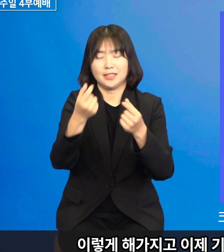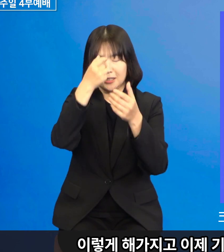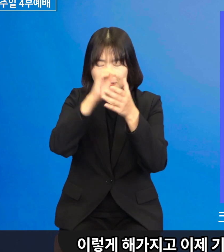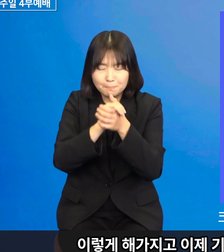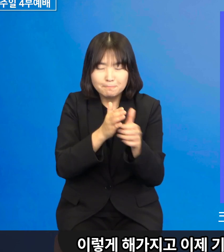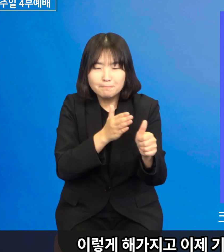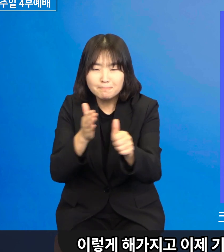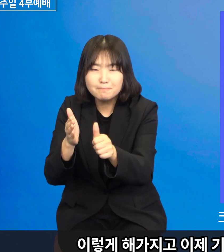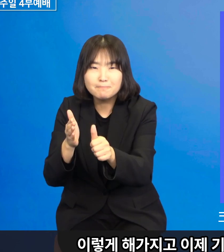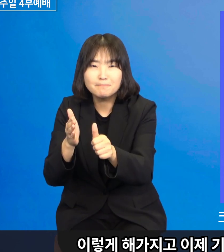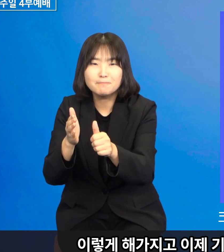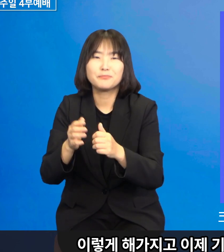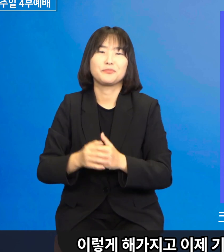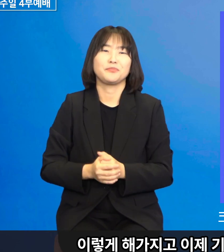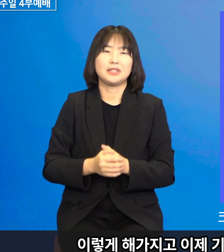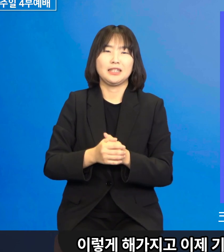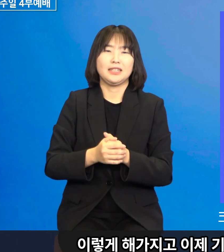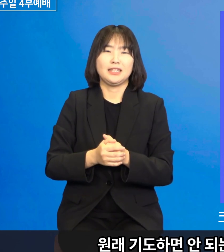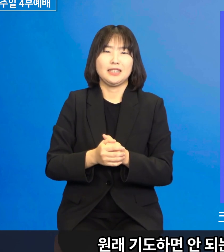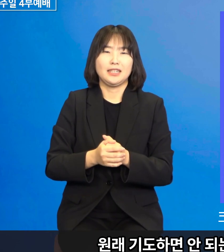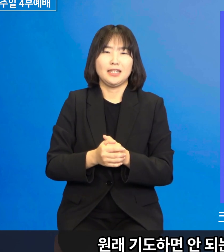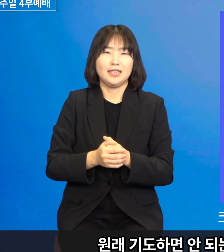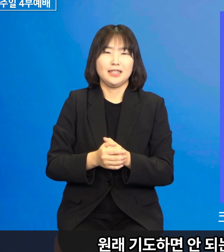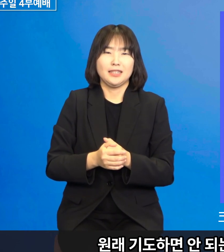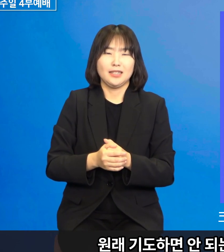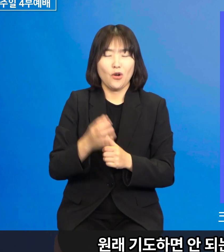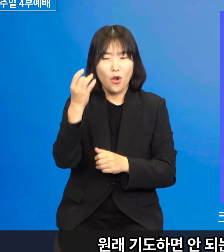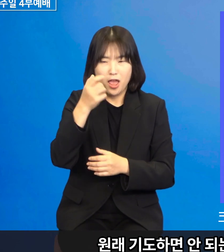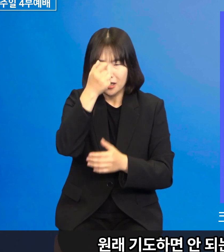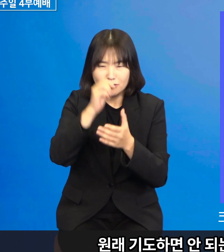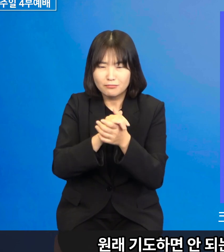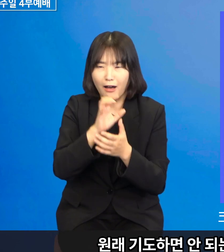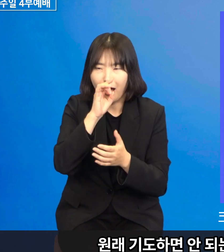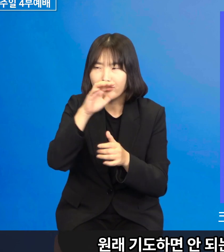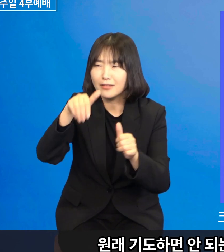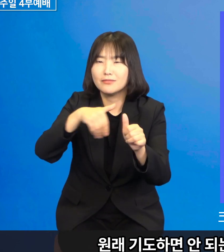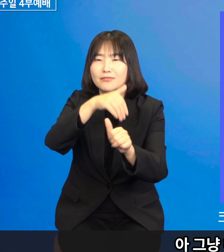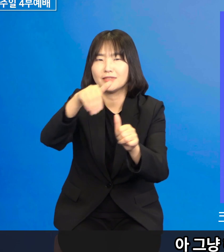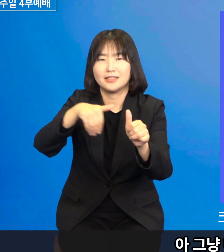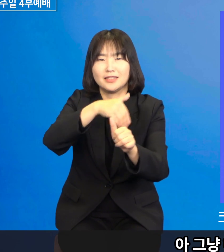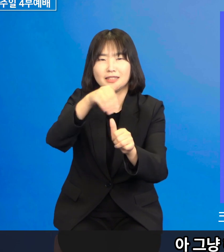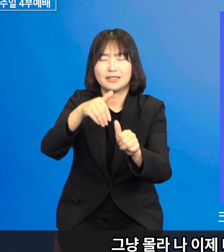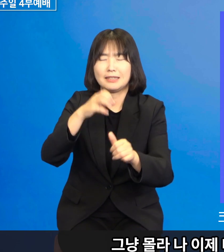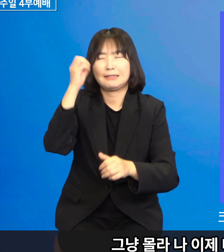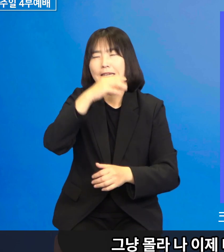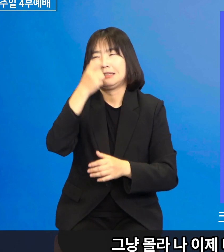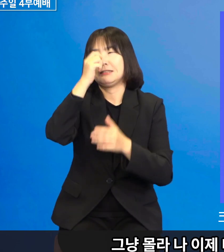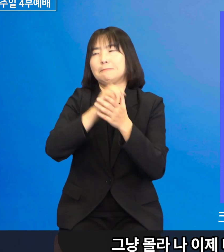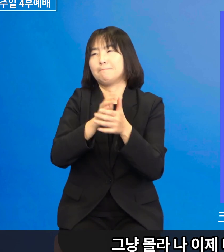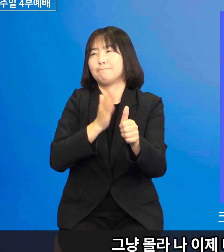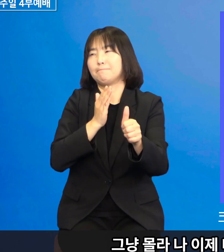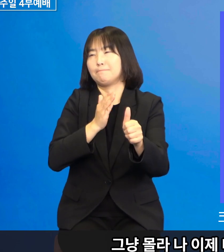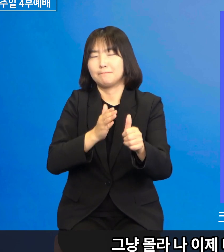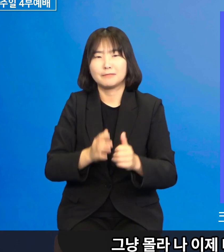이제 기도로 이제 그 모임을 마무리. 원래 기도하면 안 되는 분위기였던 것 같은데 그냥 해버렸어요. 그냥 몰라, 나 이제 내년에 안 할지도